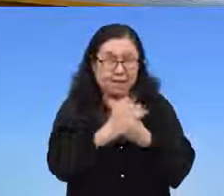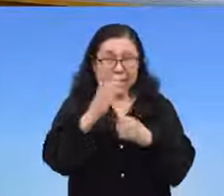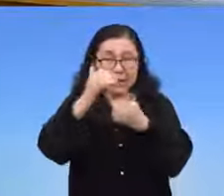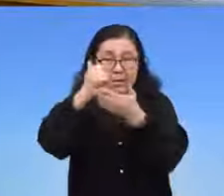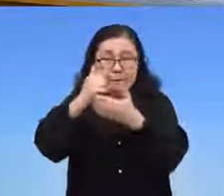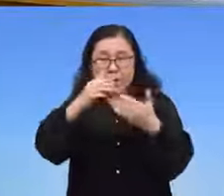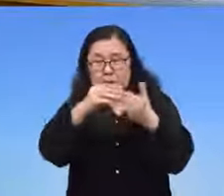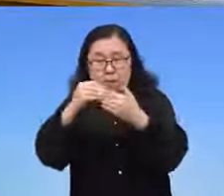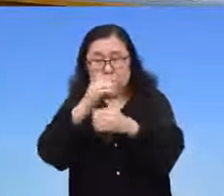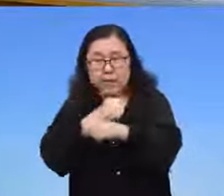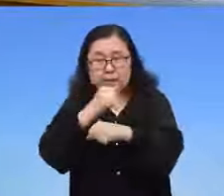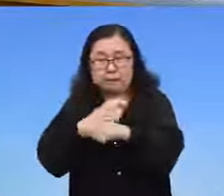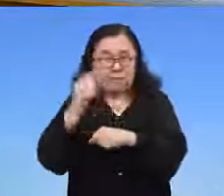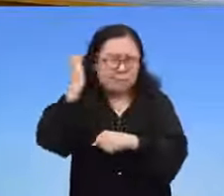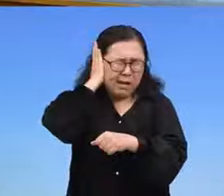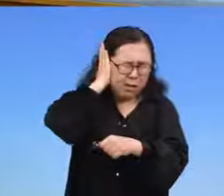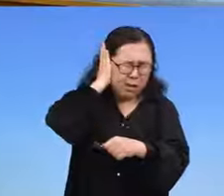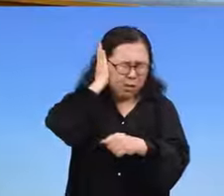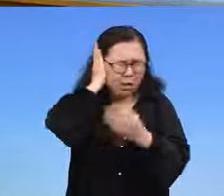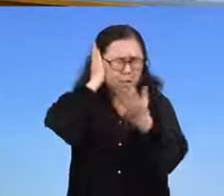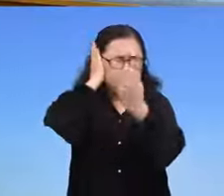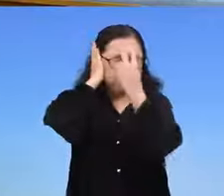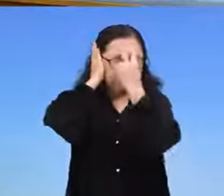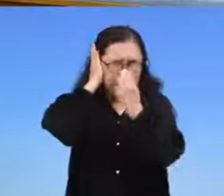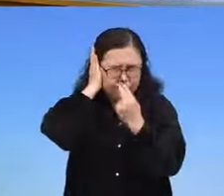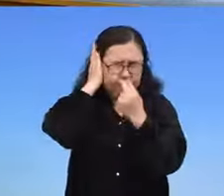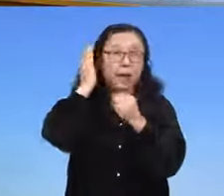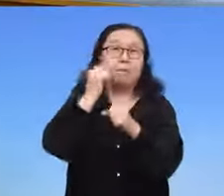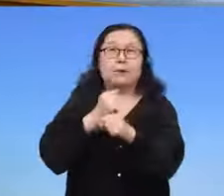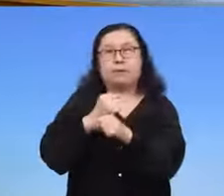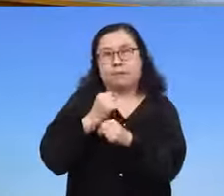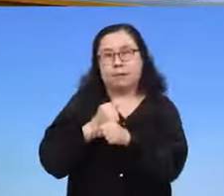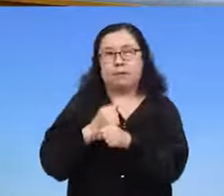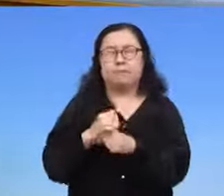못하게 하고 보지 못하게 하는 거거든요.